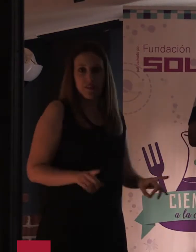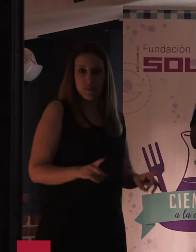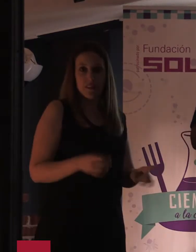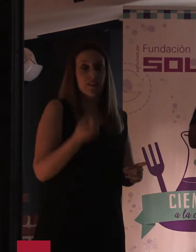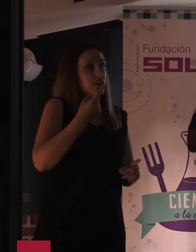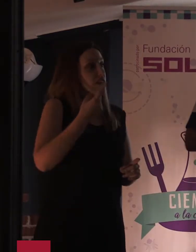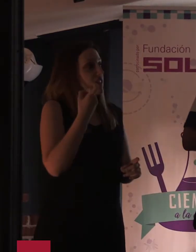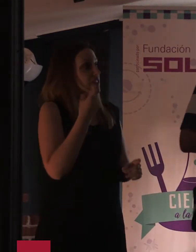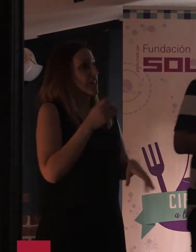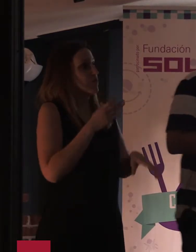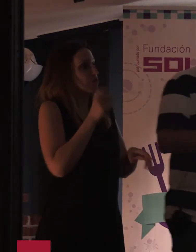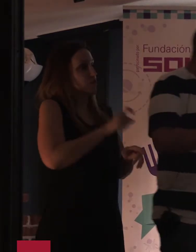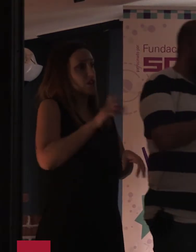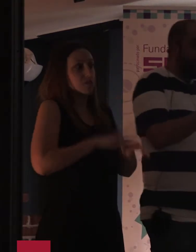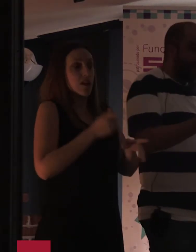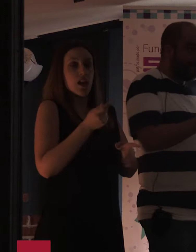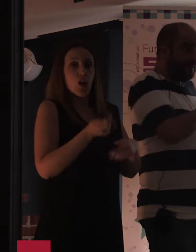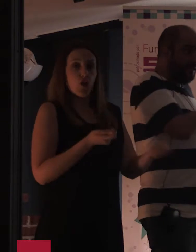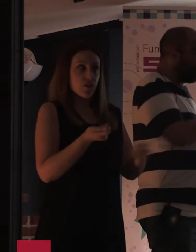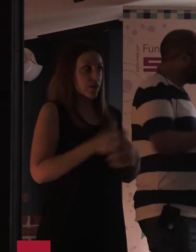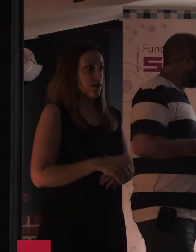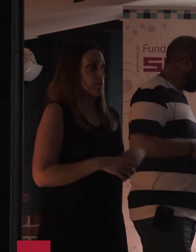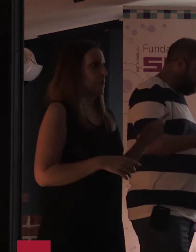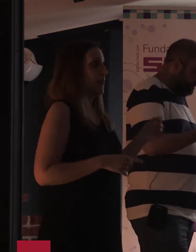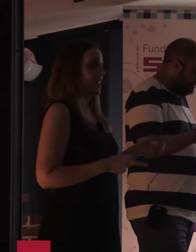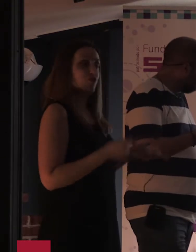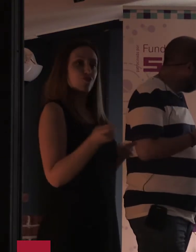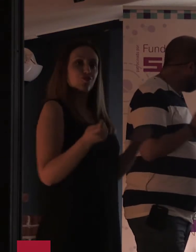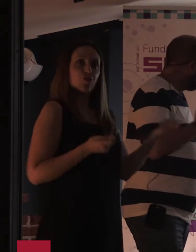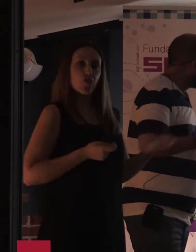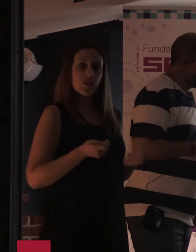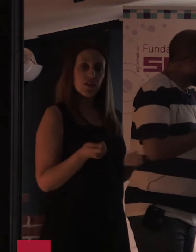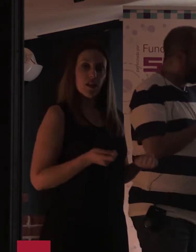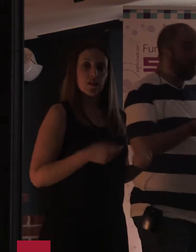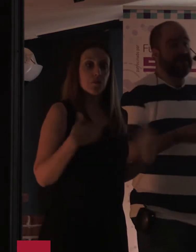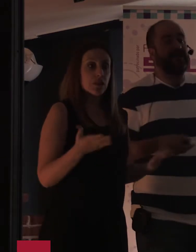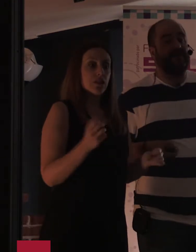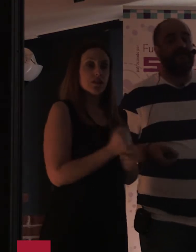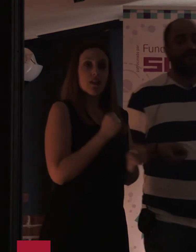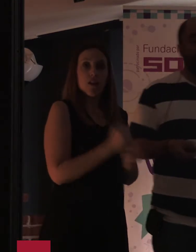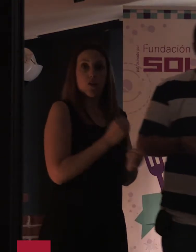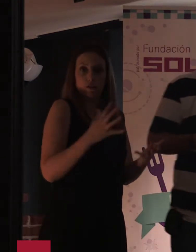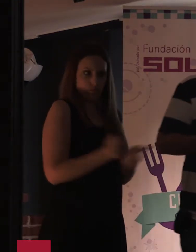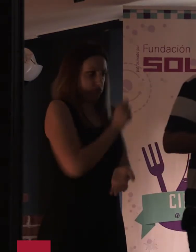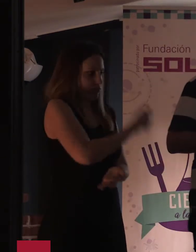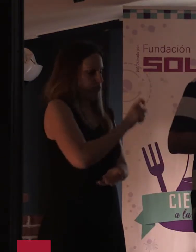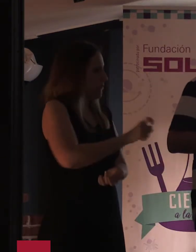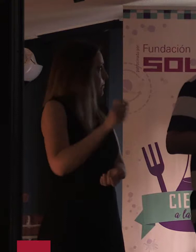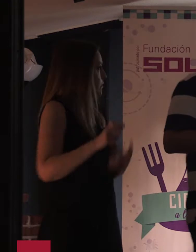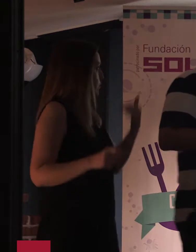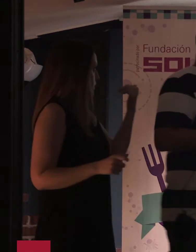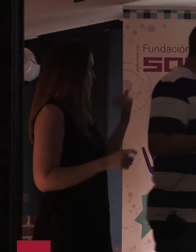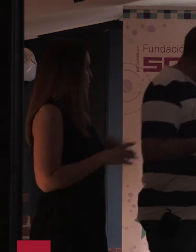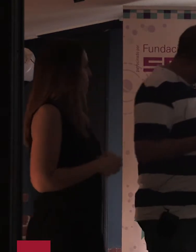falta gente para coordinar. Y ellos coordinan pues, el trabajo de toda esta gente. Lo que os decía